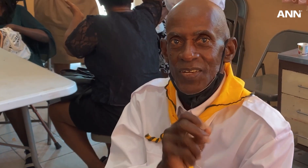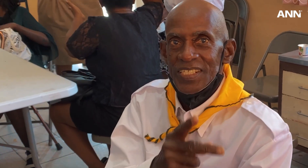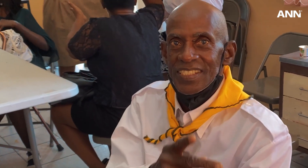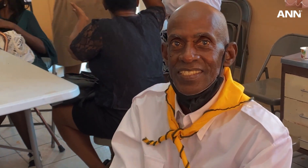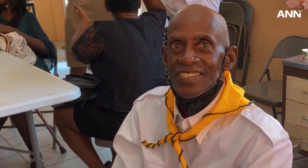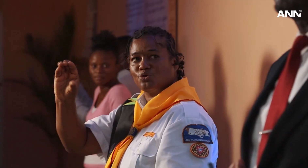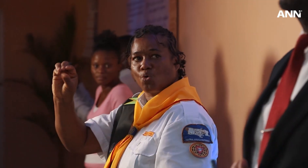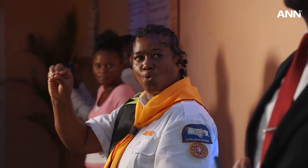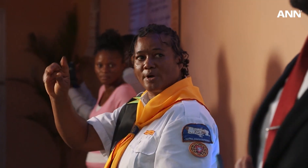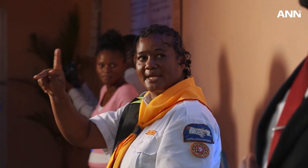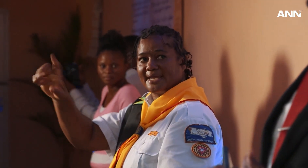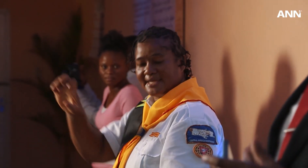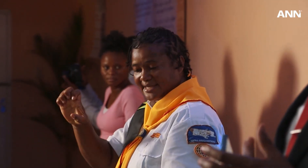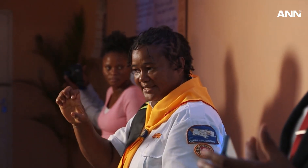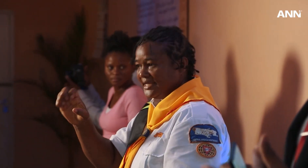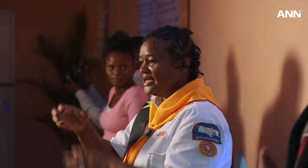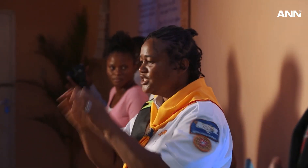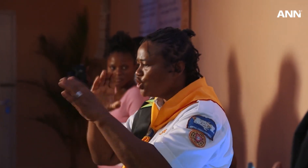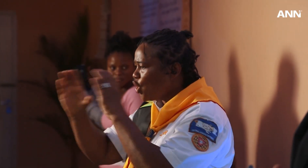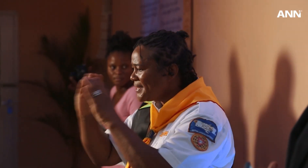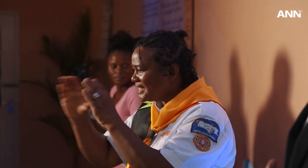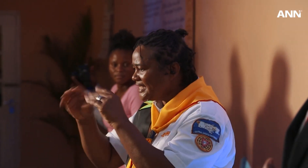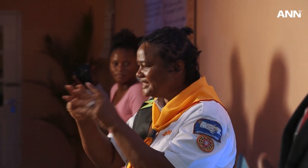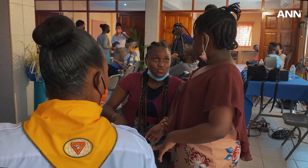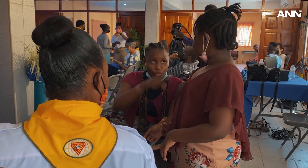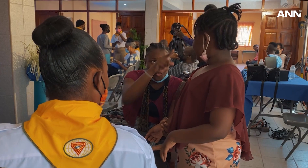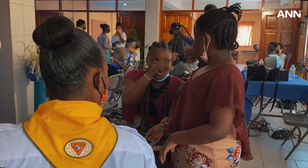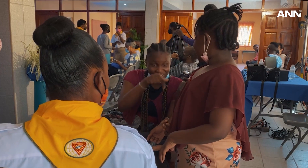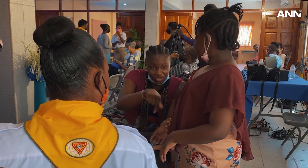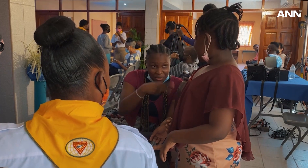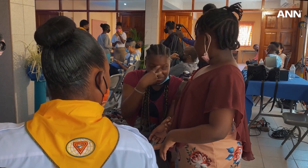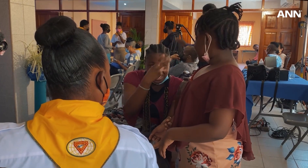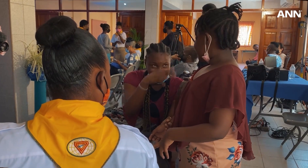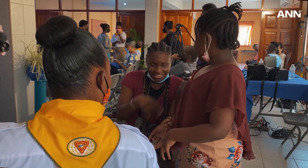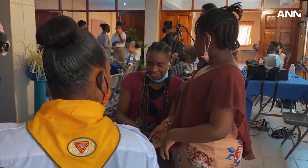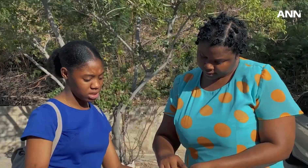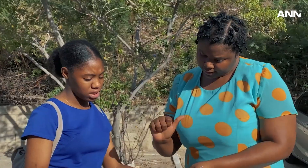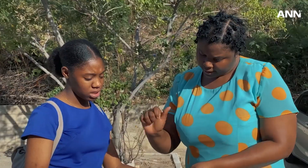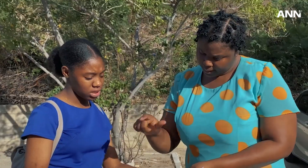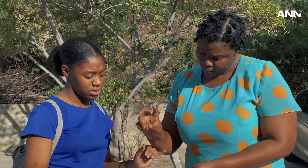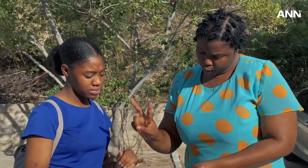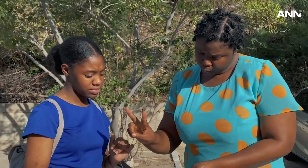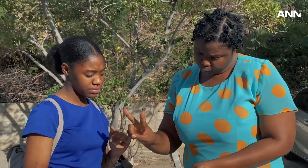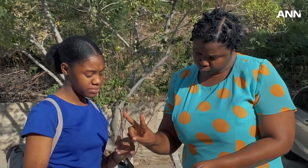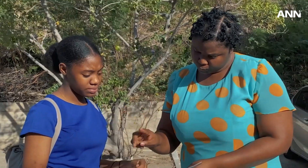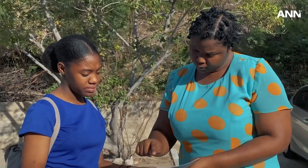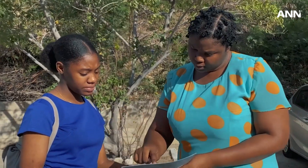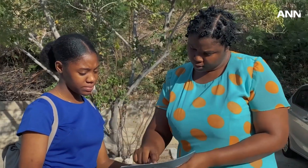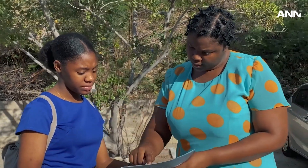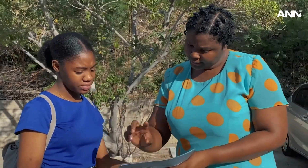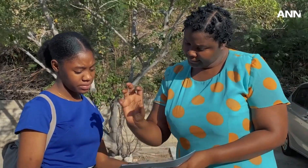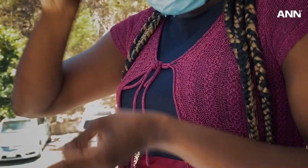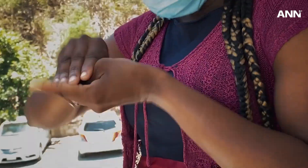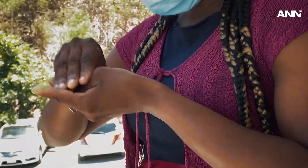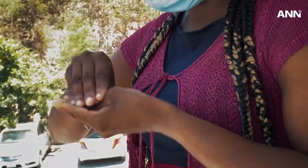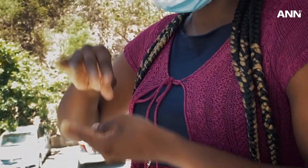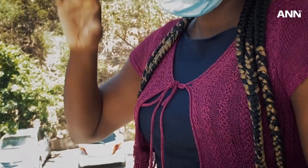O que aprendi desde que temos a Igreja é que as pessoas surdas estão empoderadas e, por isso, estão